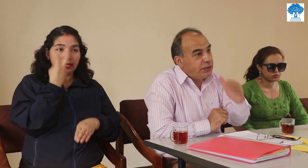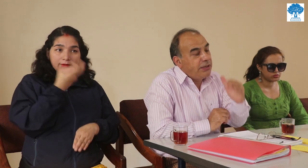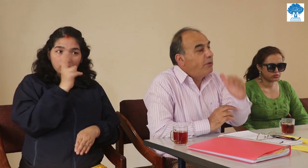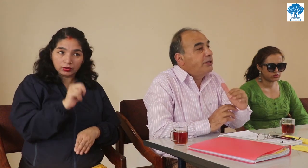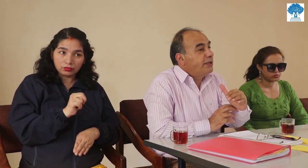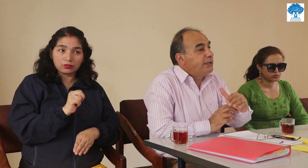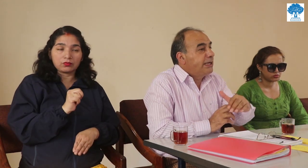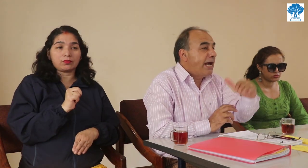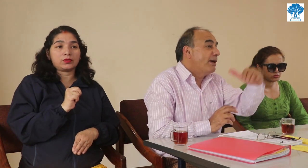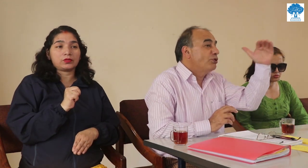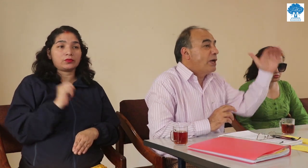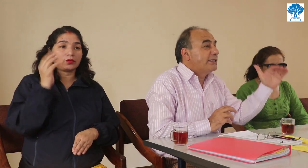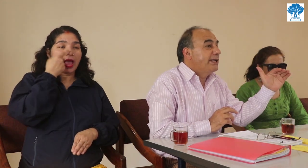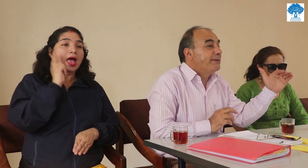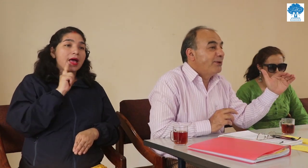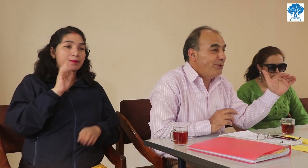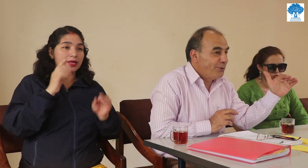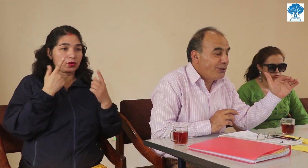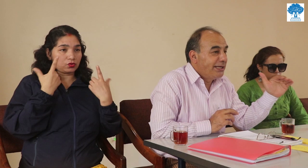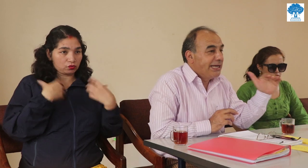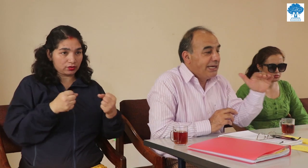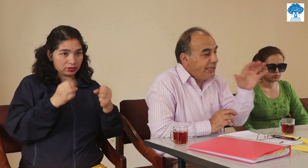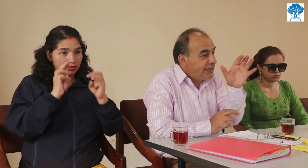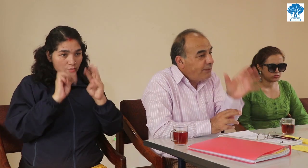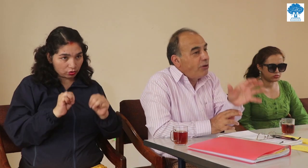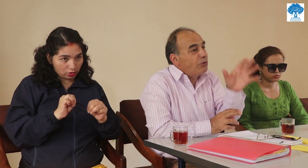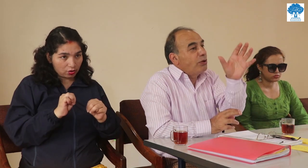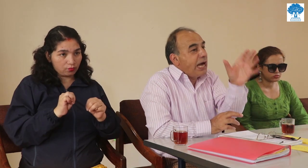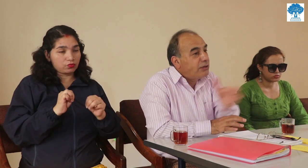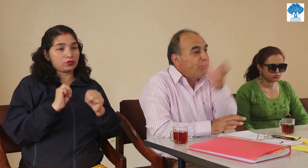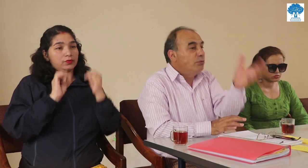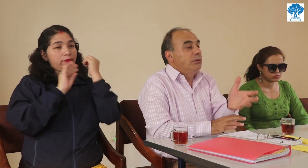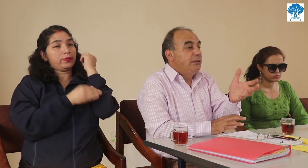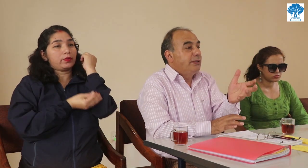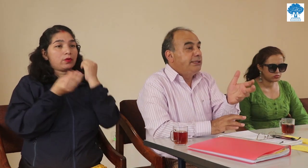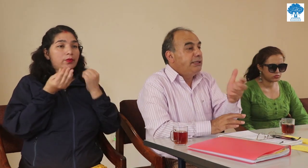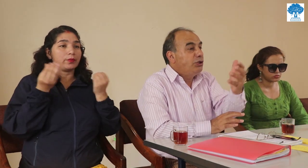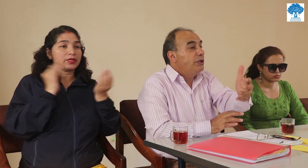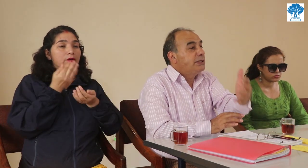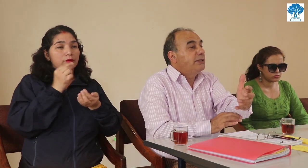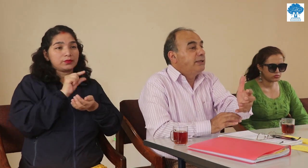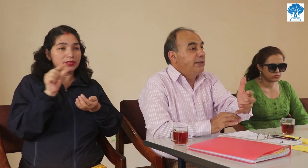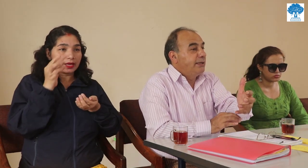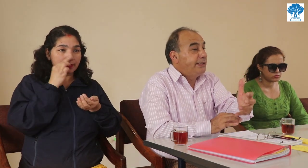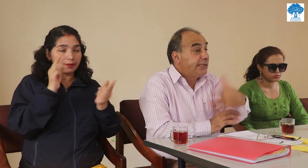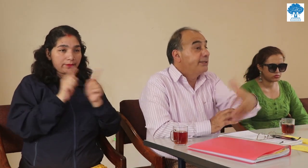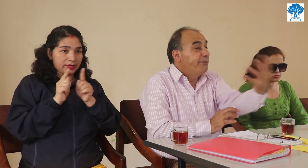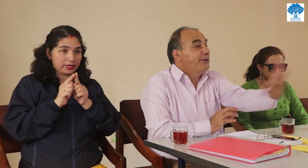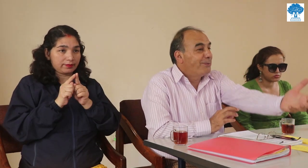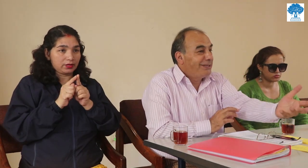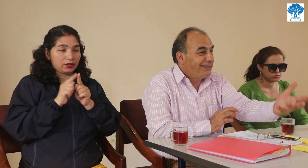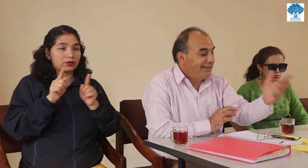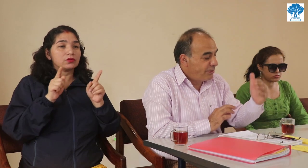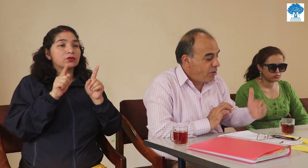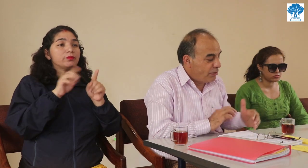त्यो स्टिल बर्थसँग चाहिँ आमाको स्वास्थ्य एकदम महत्त्वपूर्ण छ र स्टिल बर्थको कारणहरू चाहिँ न्युनेटल डेथसँग